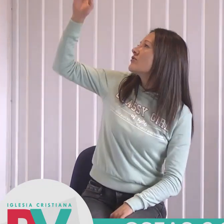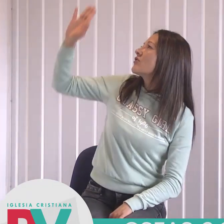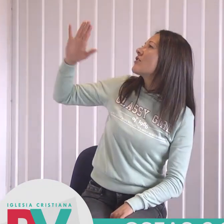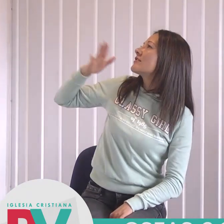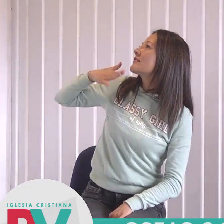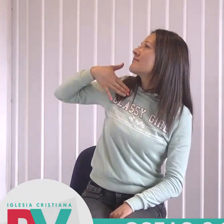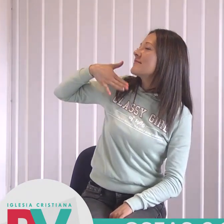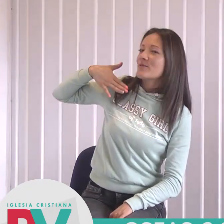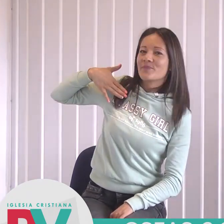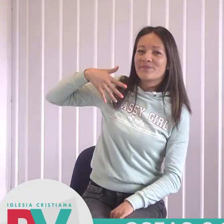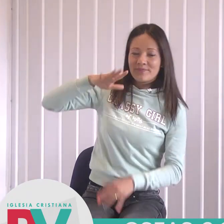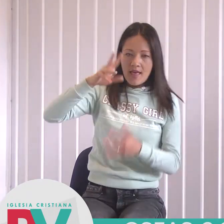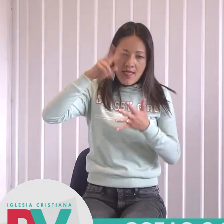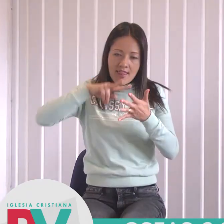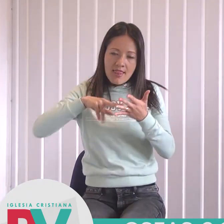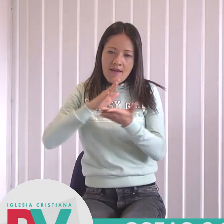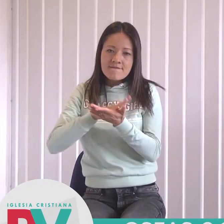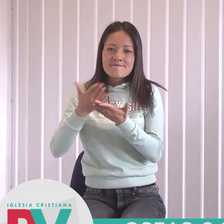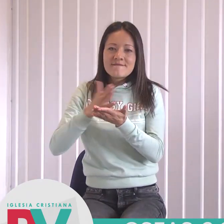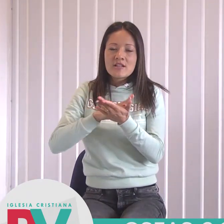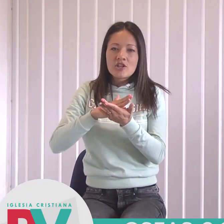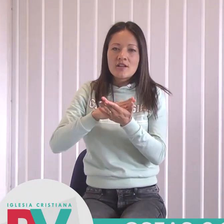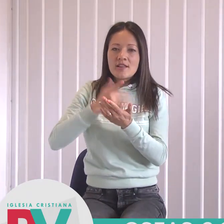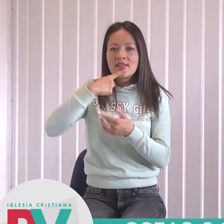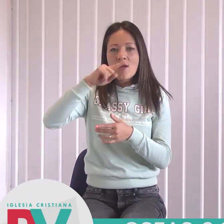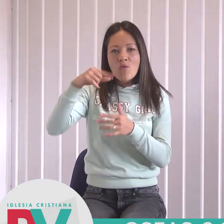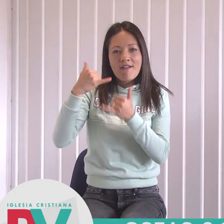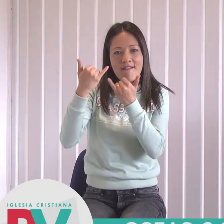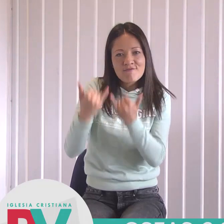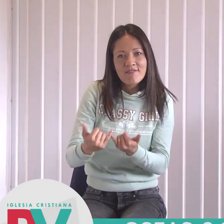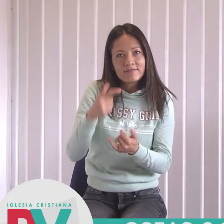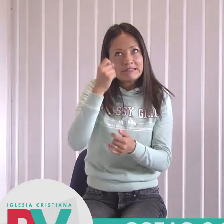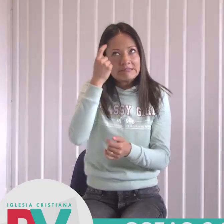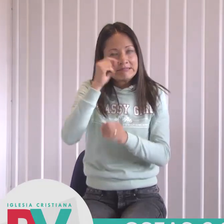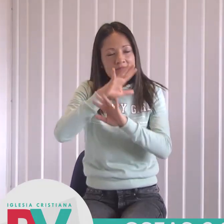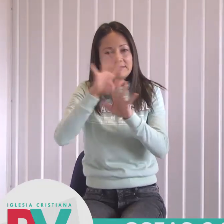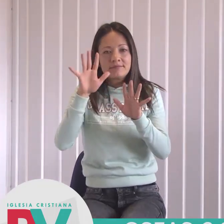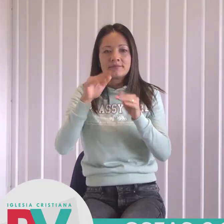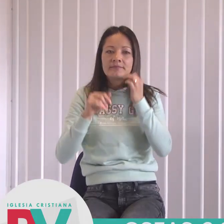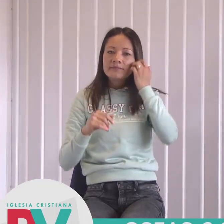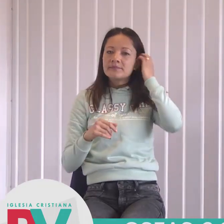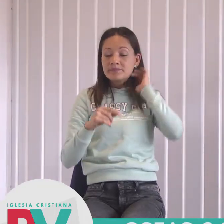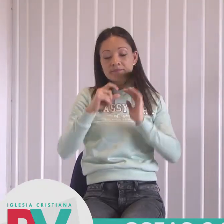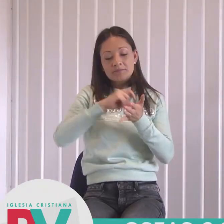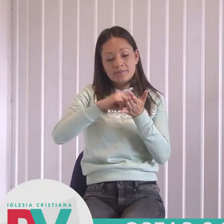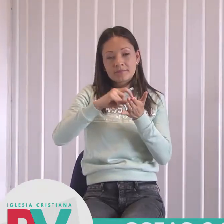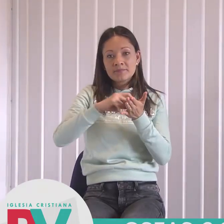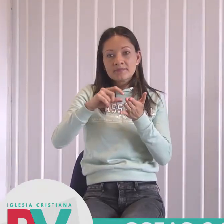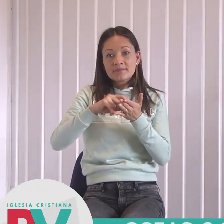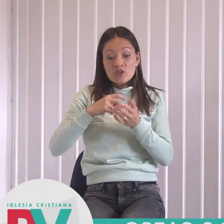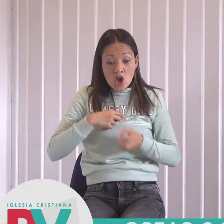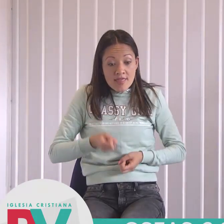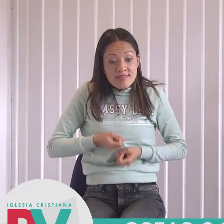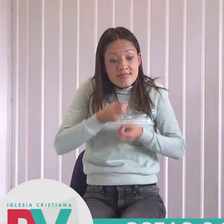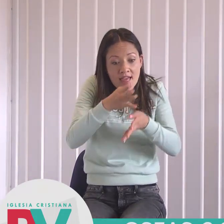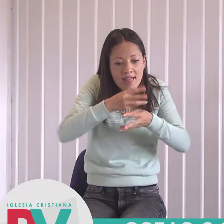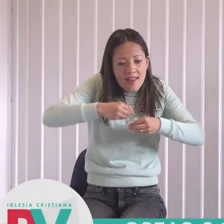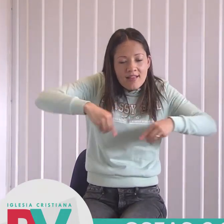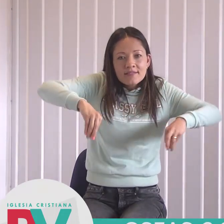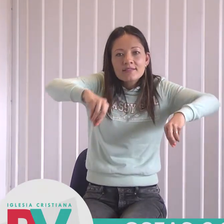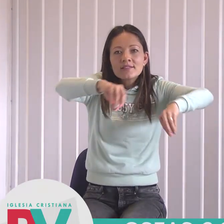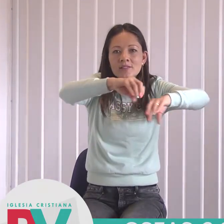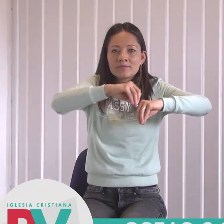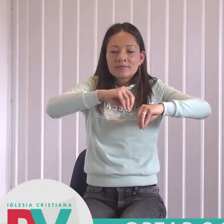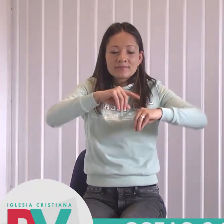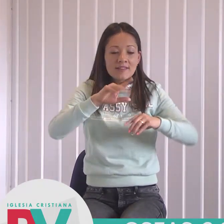a leer en la versión, traducción lenguaje actual, para que se pueda entender mejor ese versículo. Te daré la tierra, y será